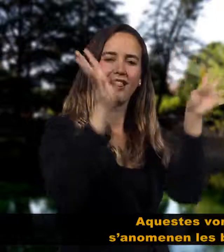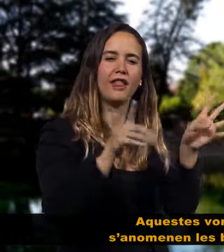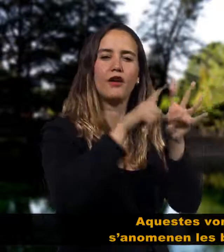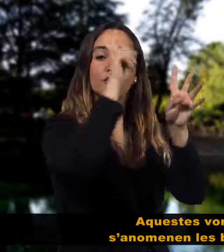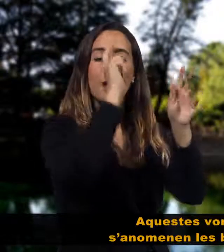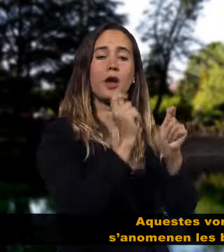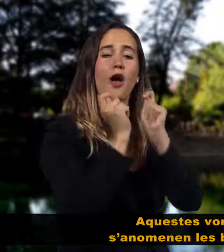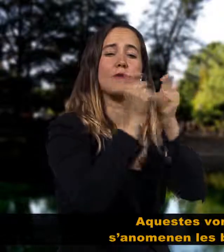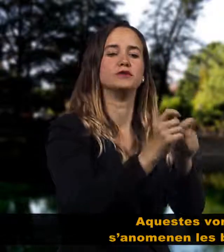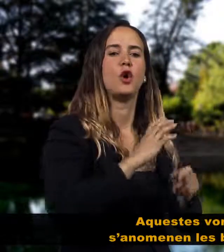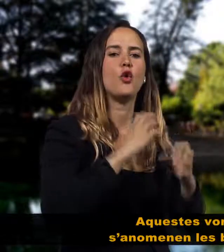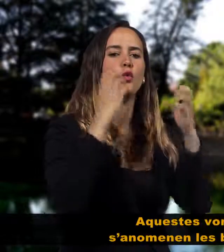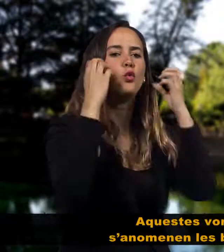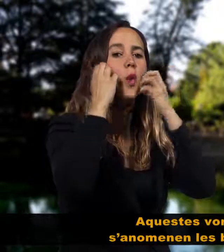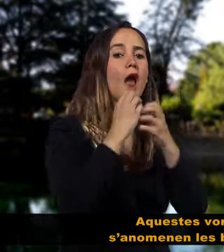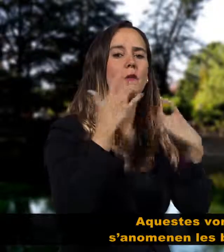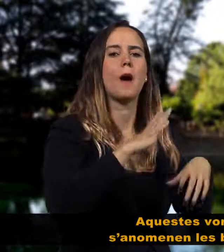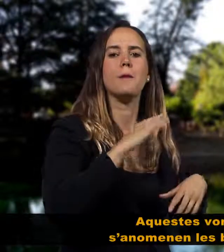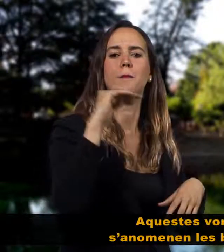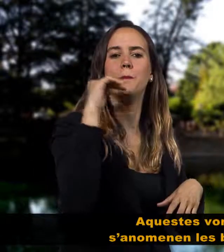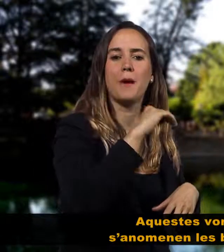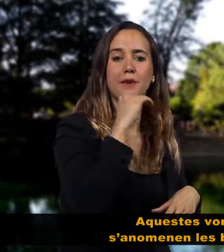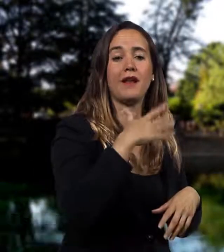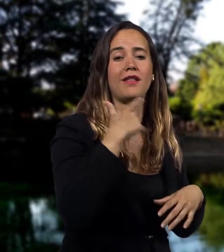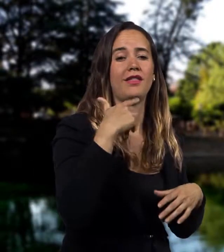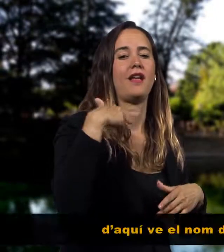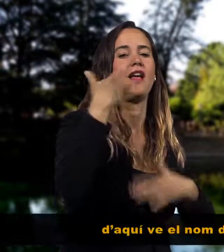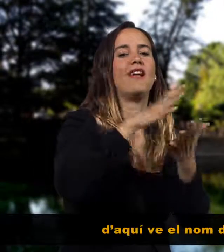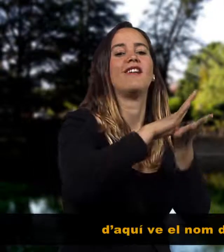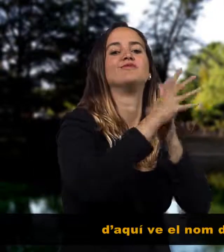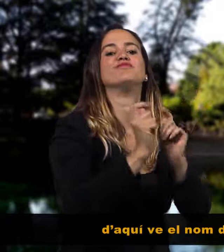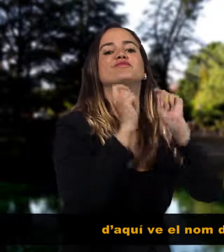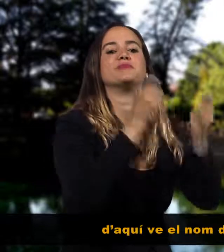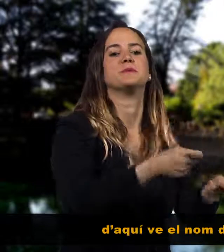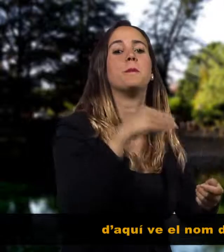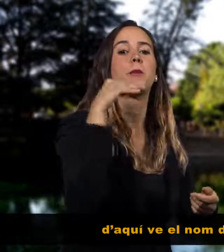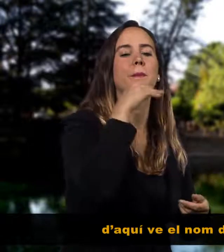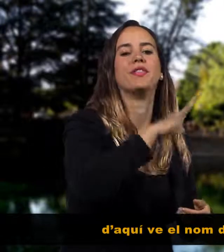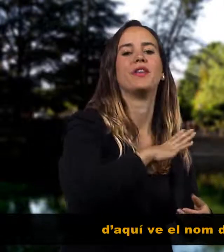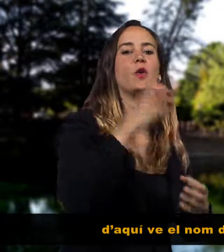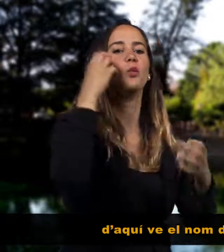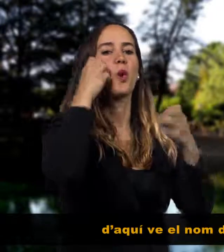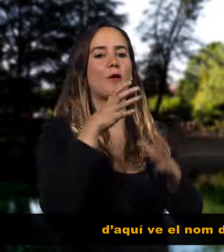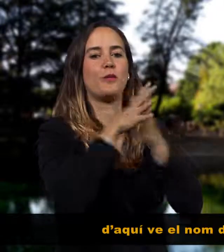Aquestes vores irregulars s'anomenen les barbes del paper, d'aquí ve el nom de paper de barba.